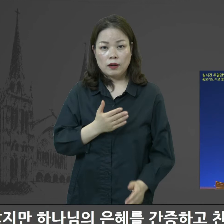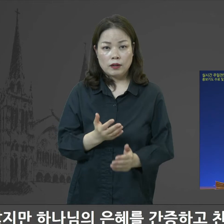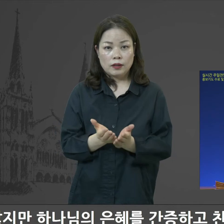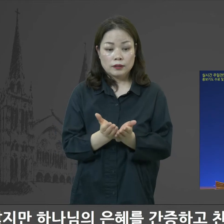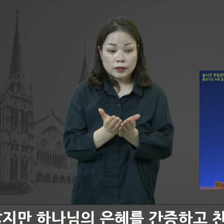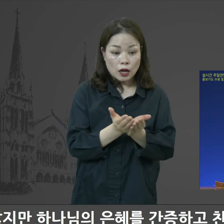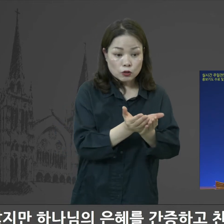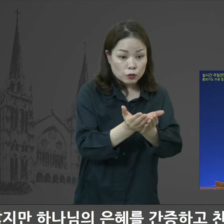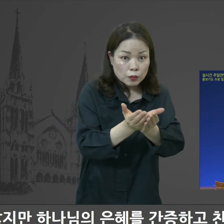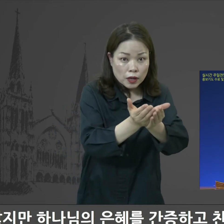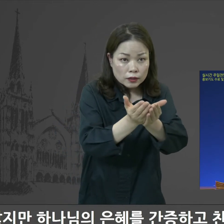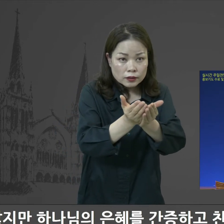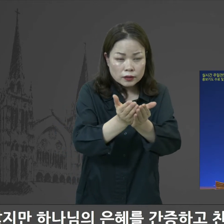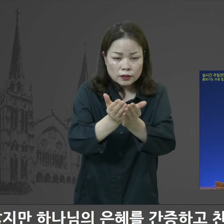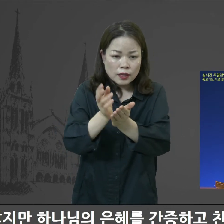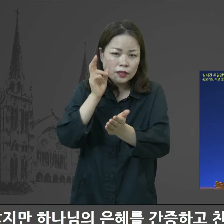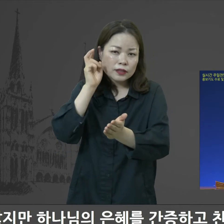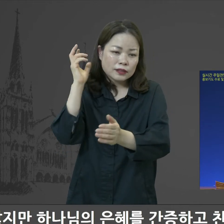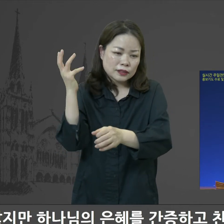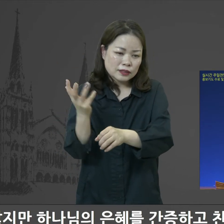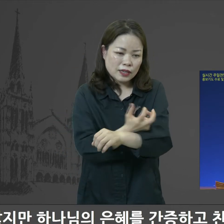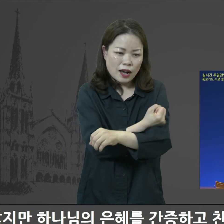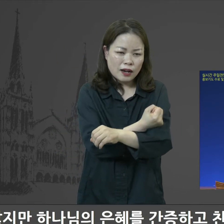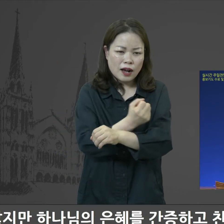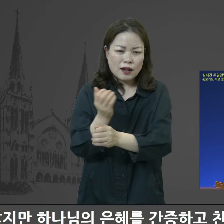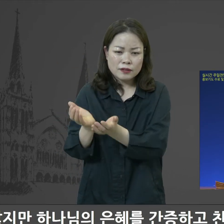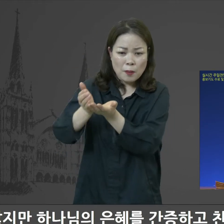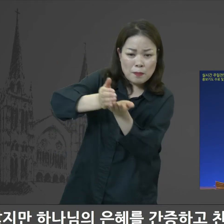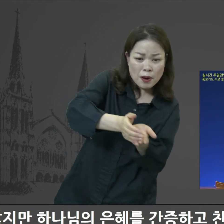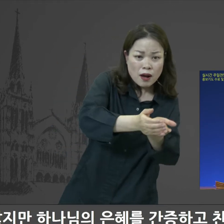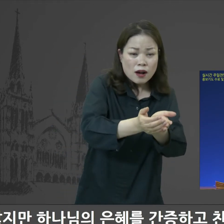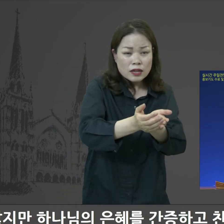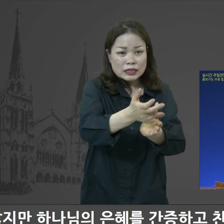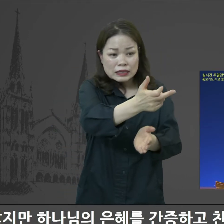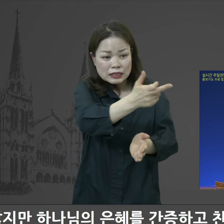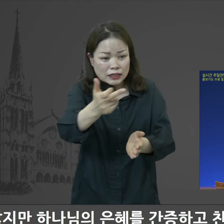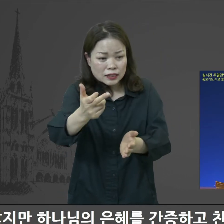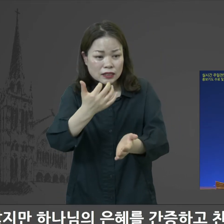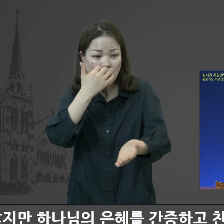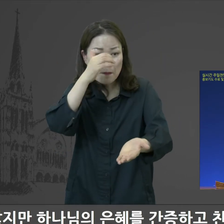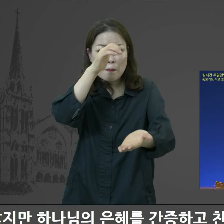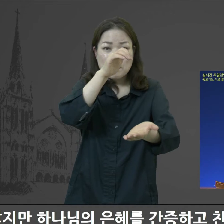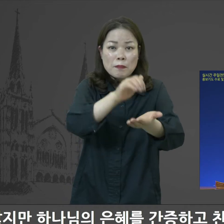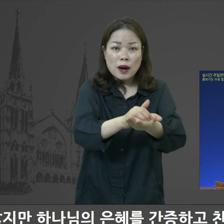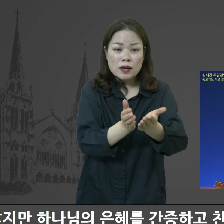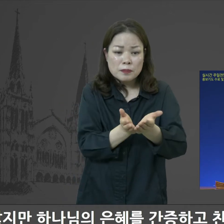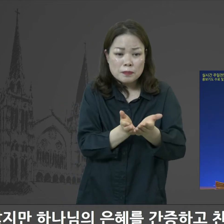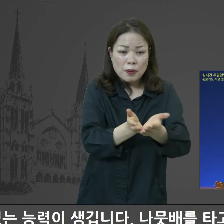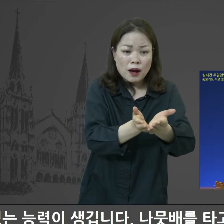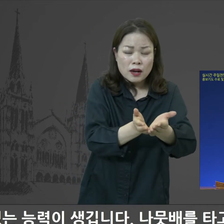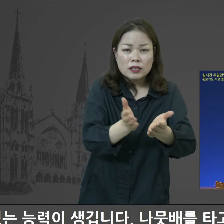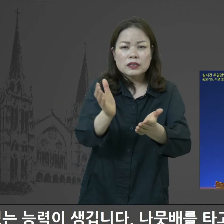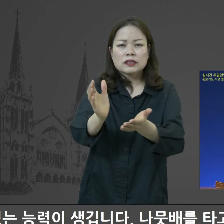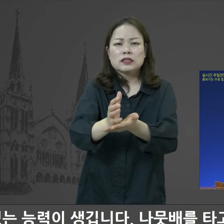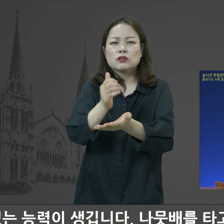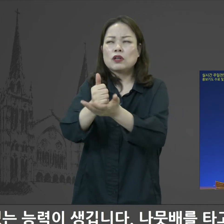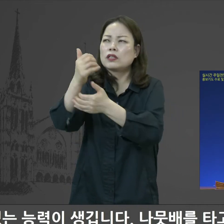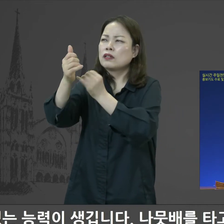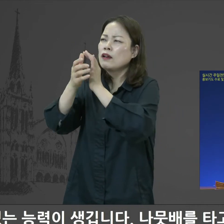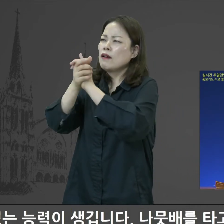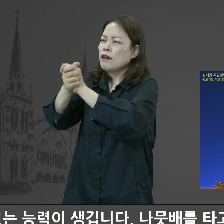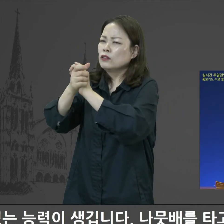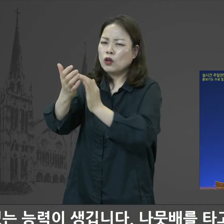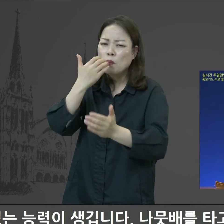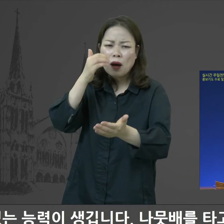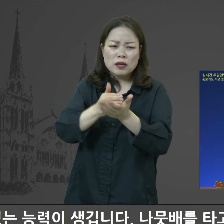타고 물살이 센 강을 건너갑니다. 근데 갑자기 앞에 큰 바위를 만났습니다. 그리스도인이라 하나님 앞에 기도합니다. 하나님,